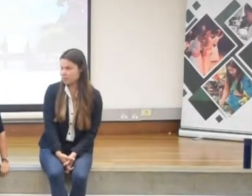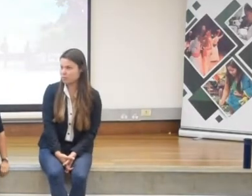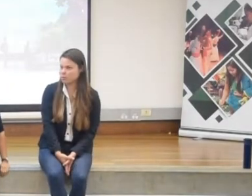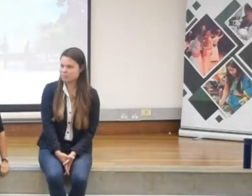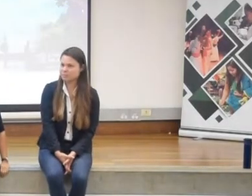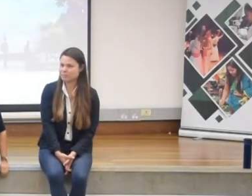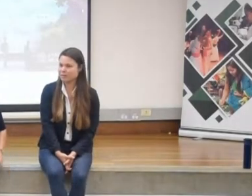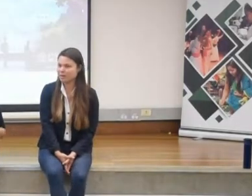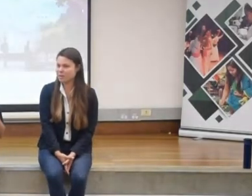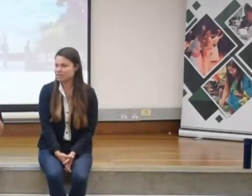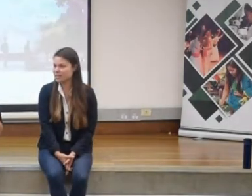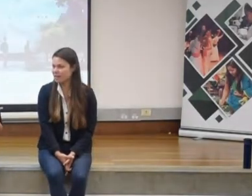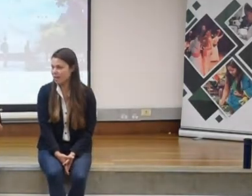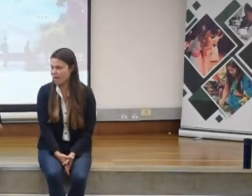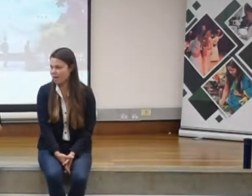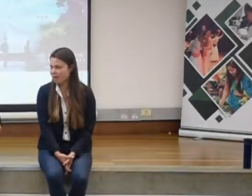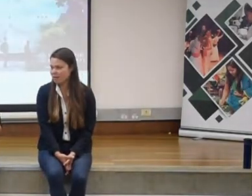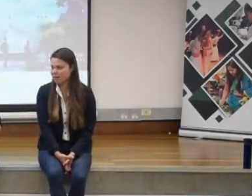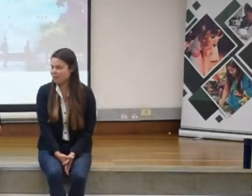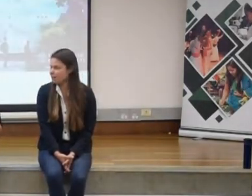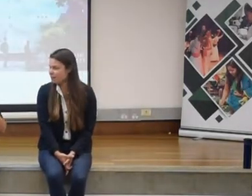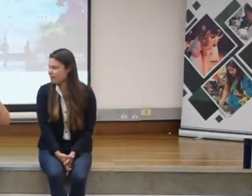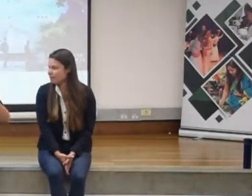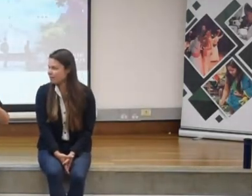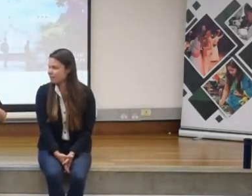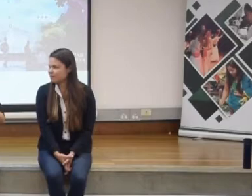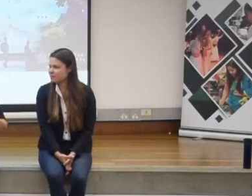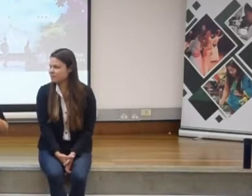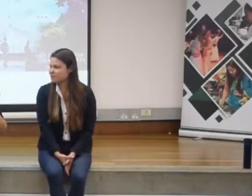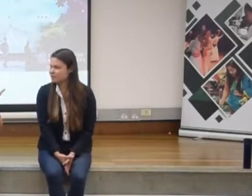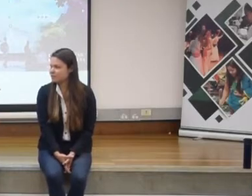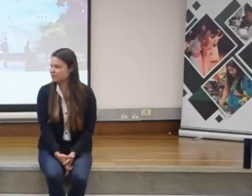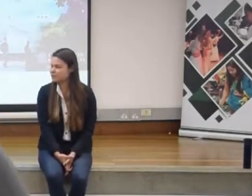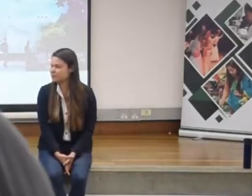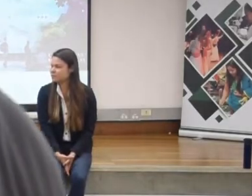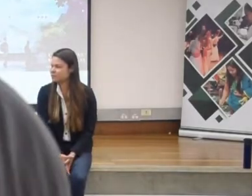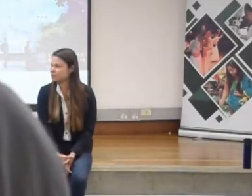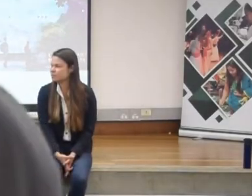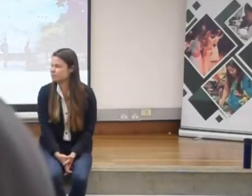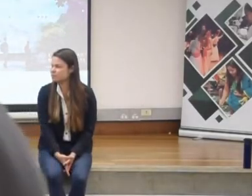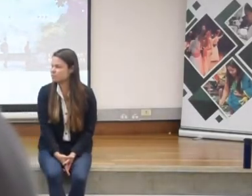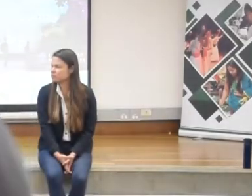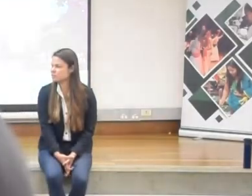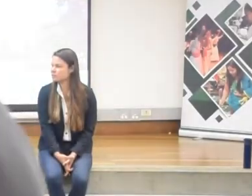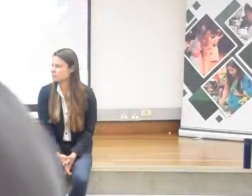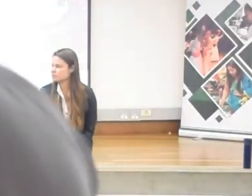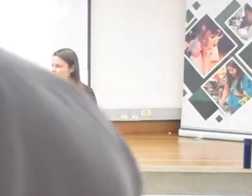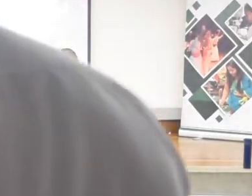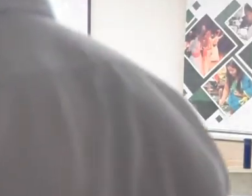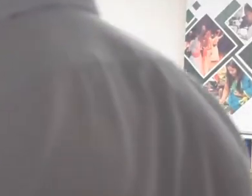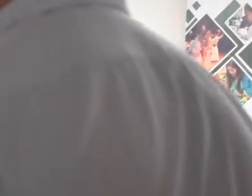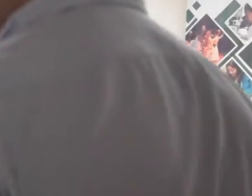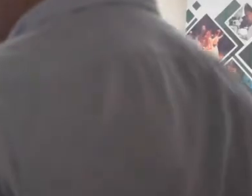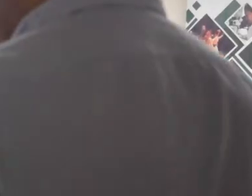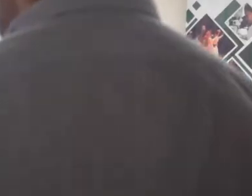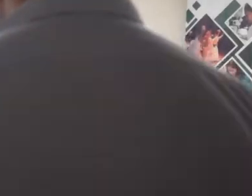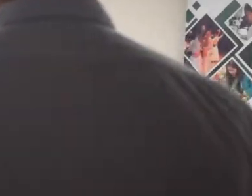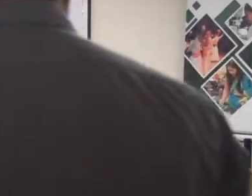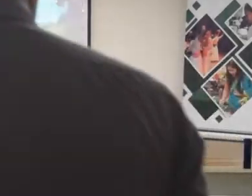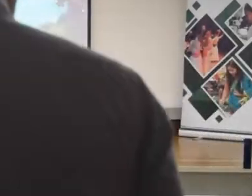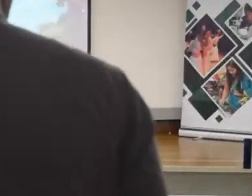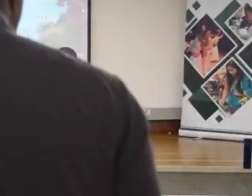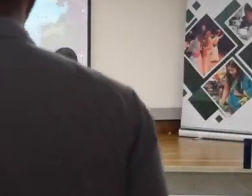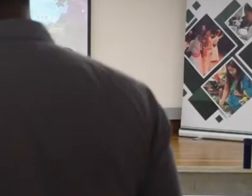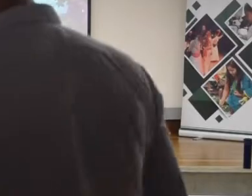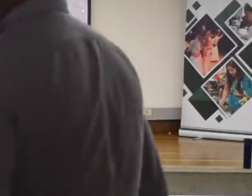persona. ¿Qué tal si pensamos que 5 organicen cada una de las 5 reuniones y nos vamos